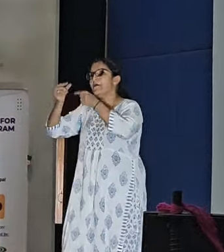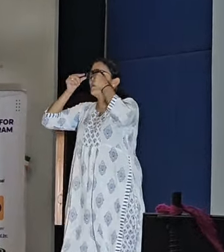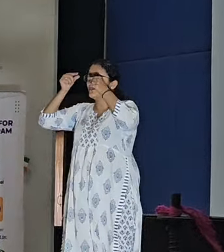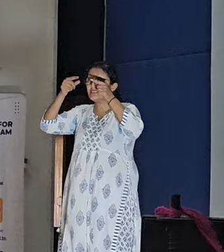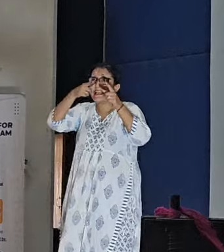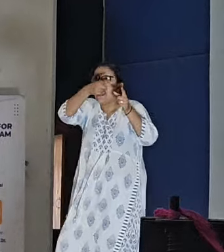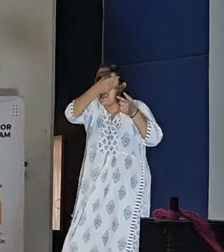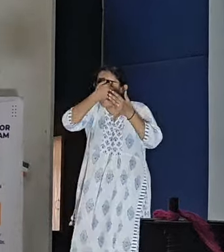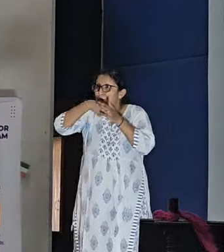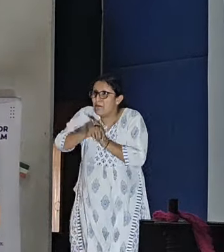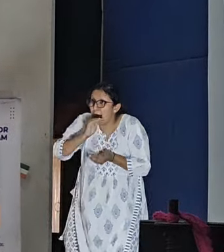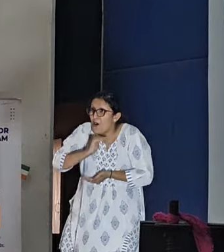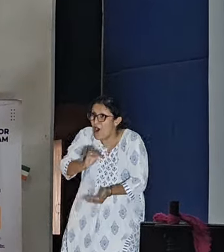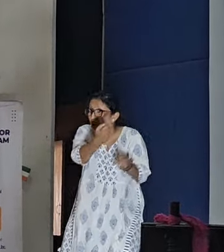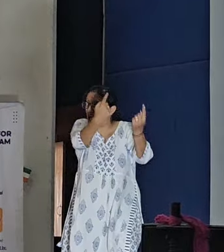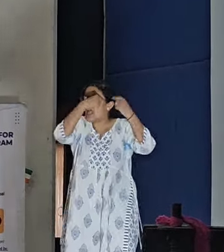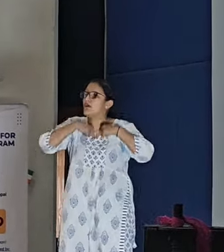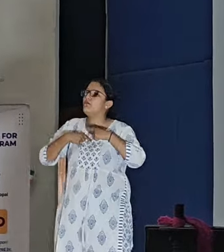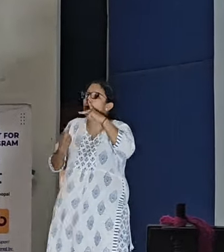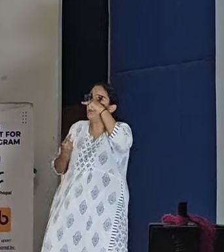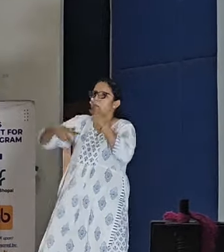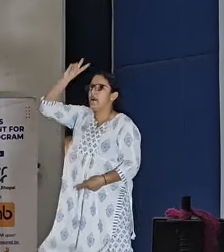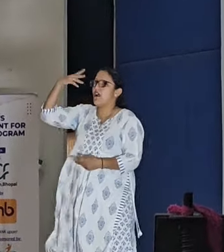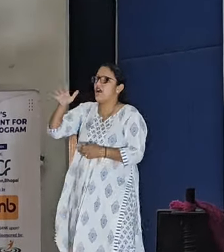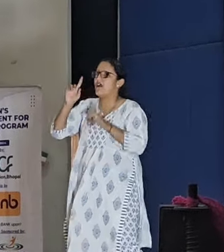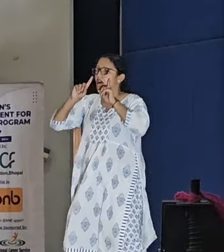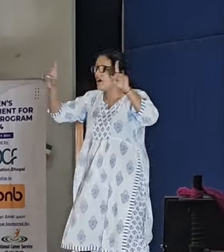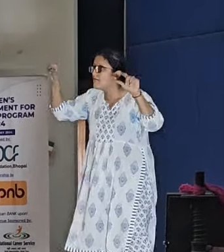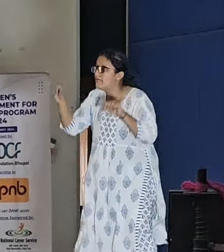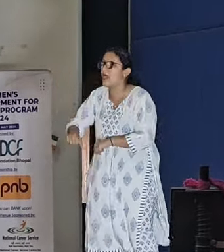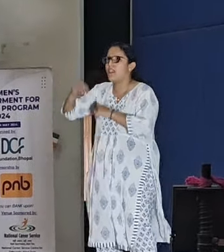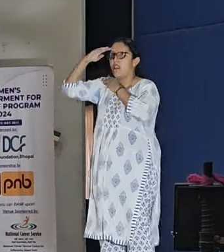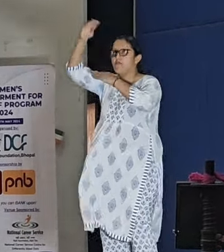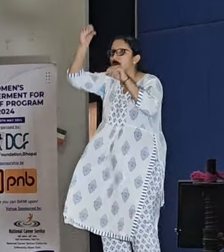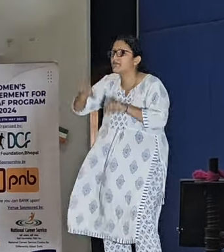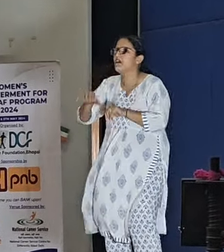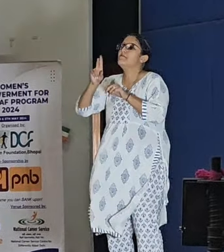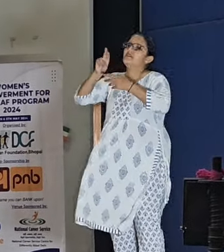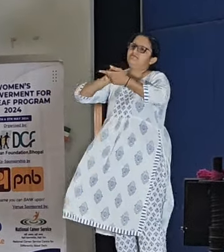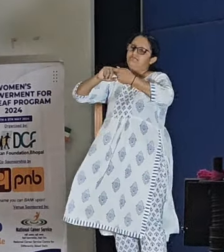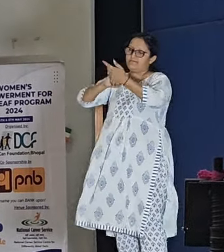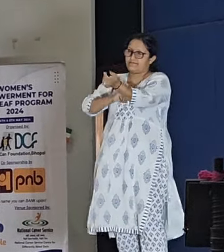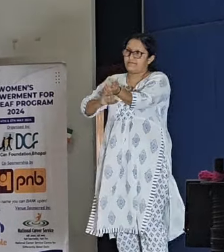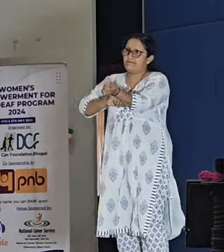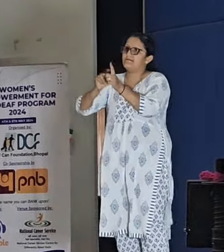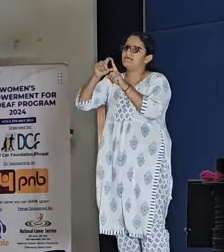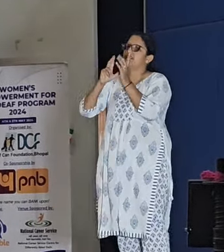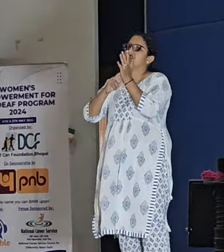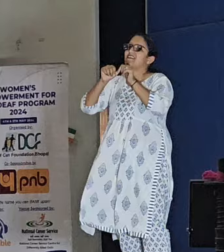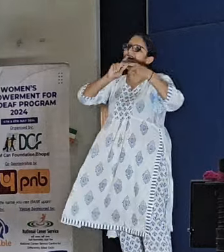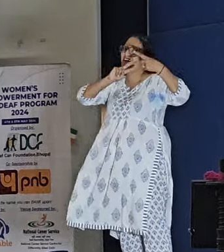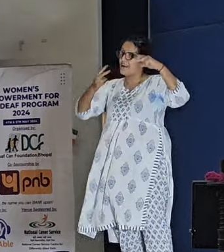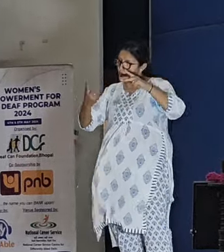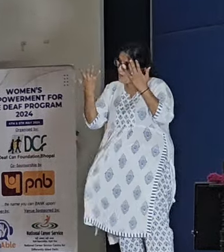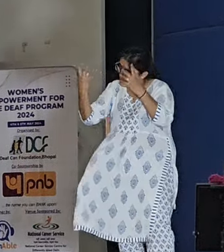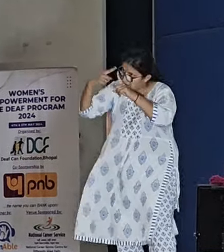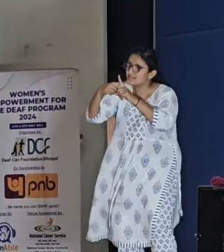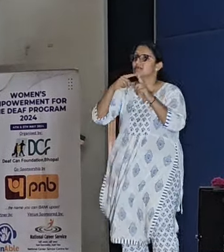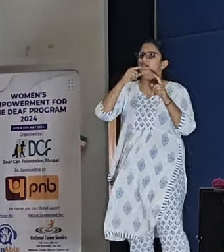बट उनको आसपास का दिक्कत है, जैसे अगर हम एक डिफरेंट टाइप ऑफ ग्लास की बात करें जिसपे प्लस और माइनस का एक